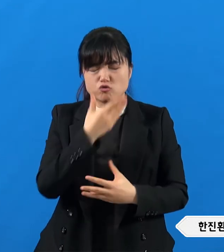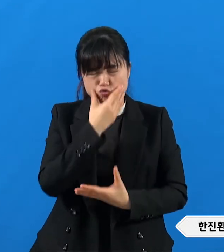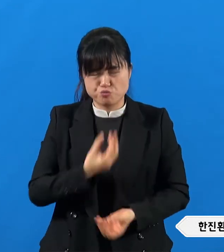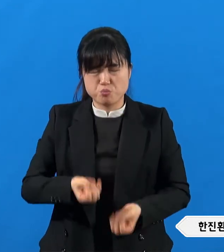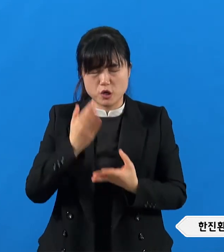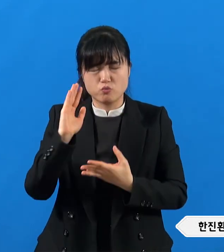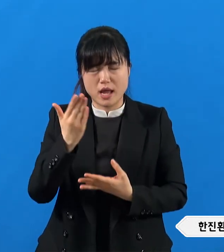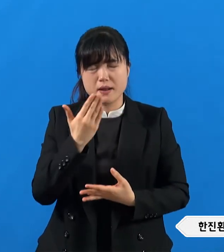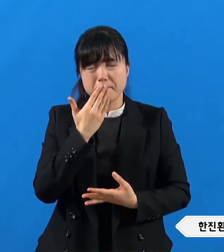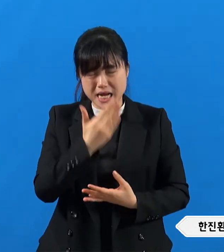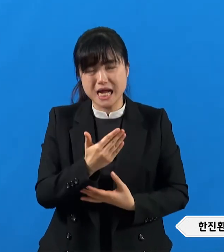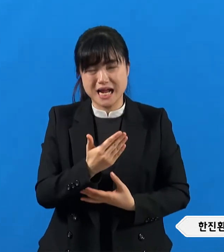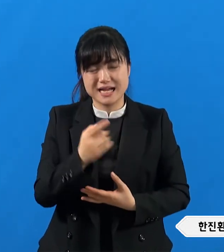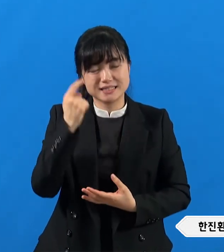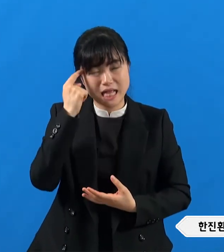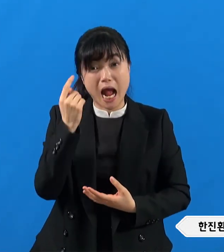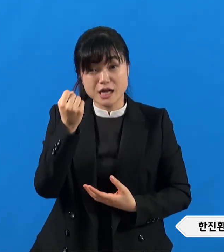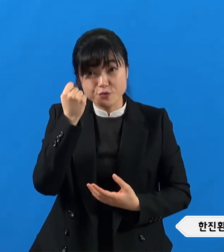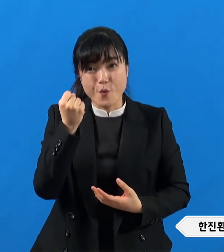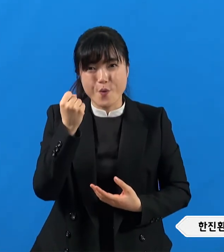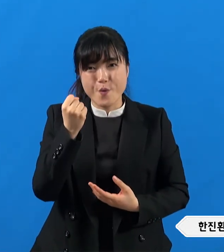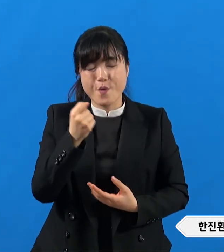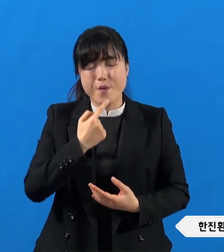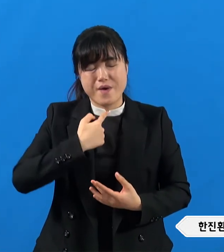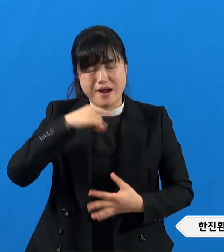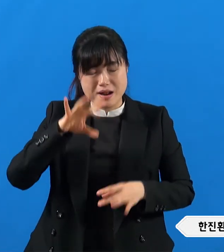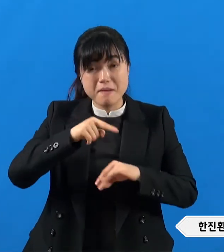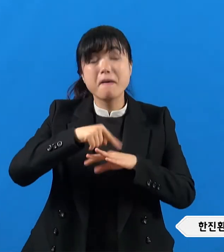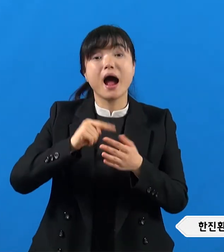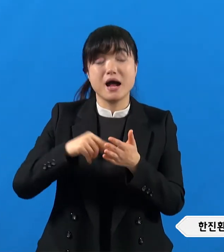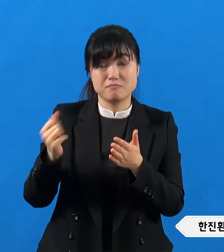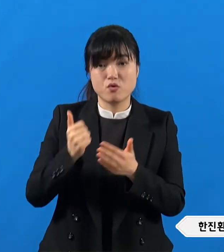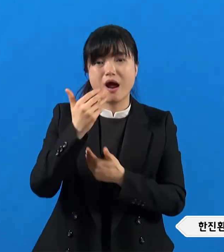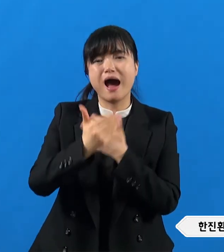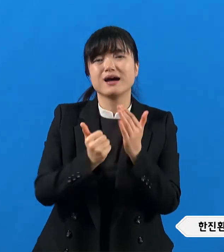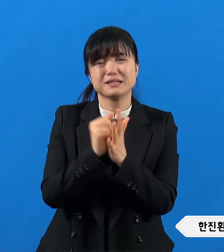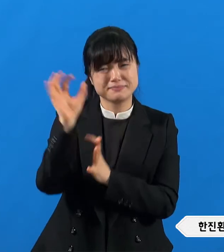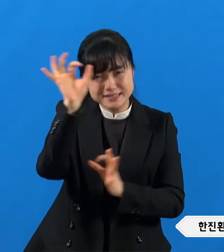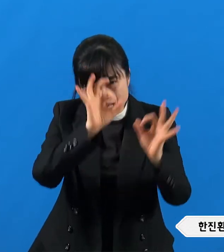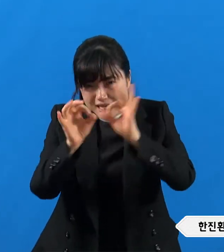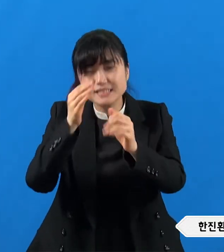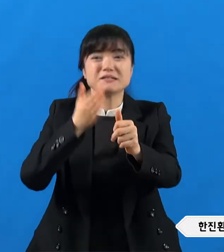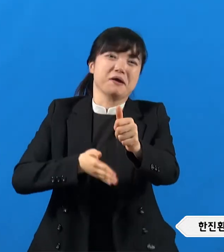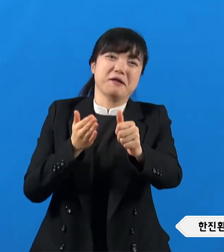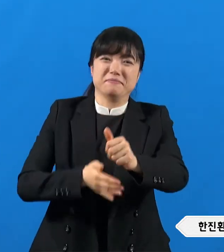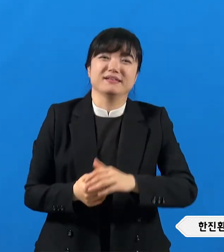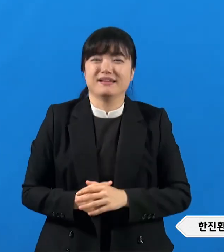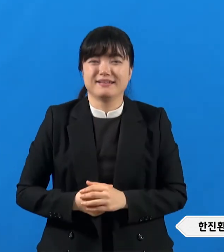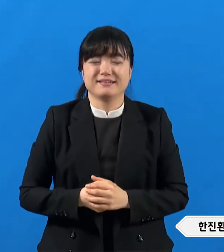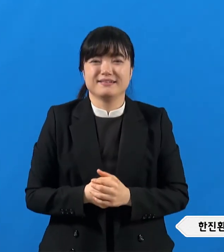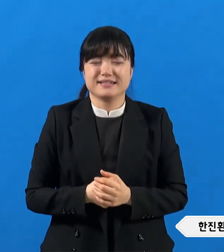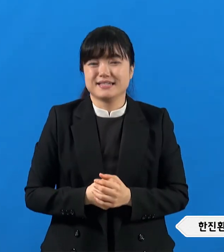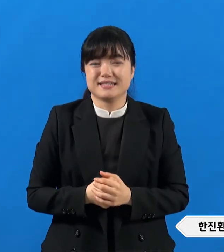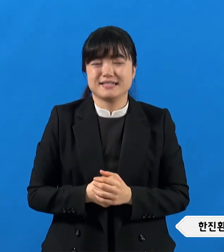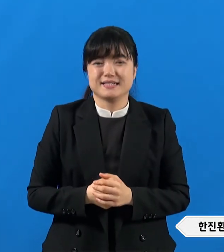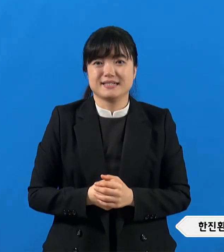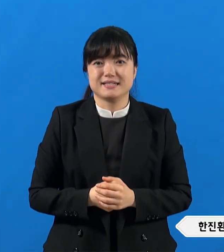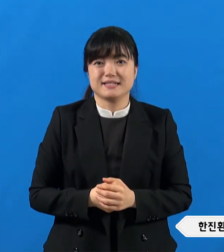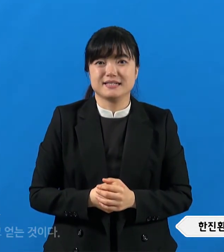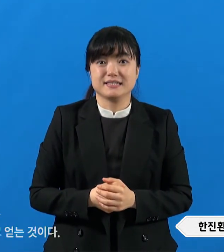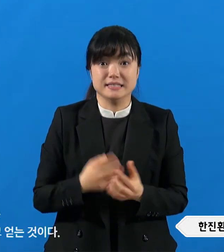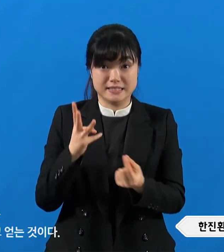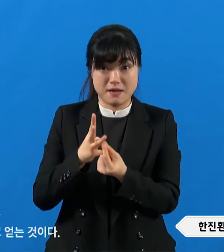있다 생각하시고 갈급한 마음으로 하나님을 찾으시기를 바랍니다. 세